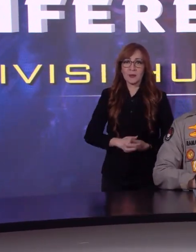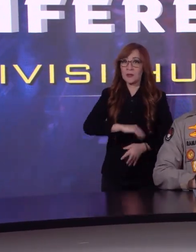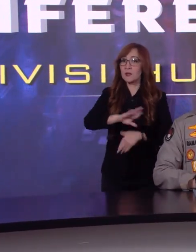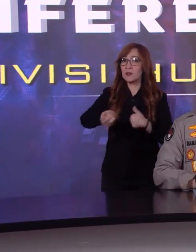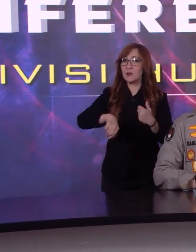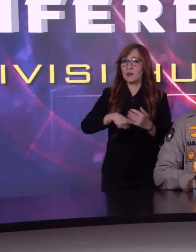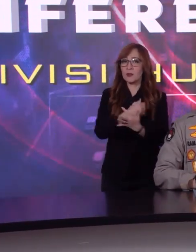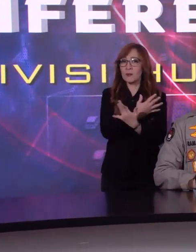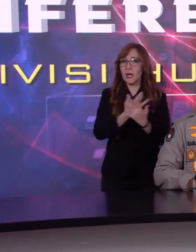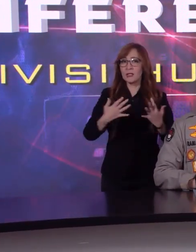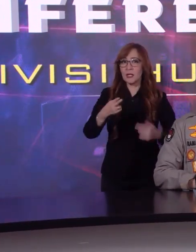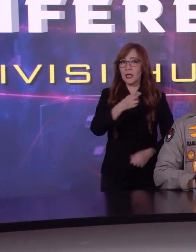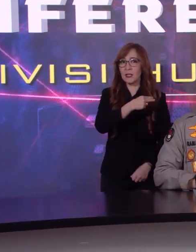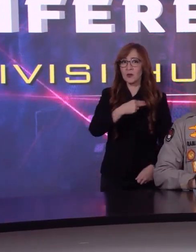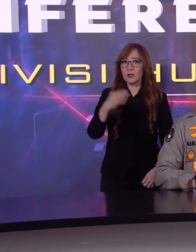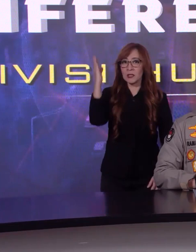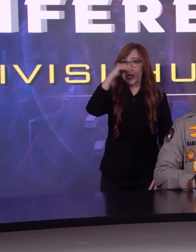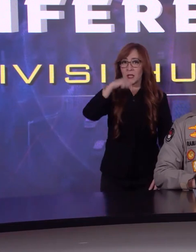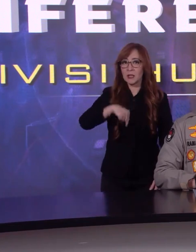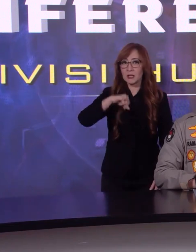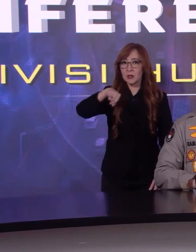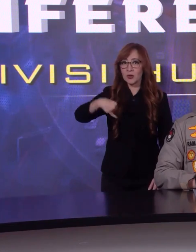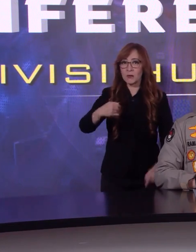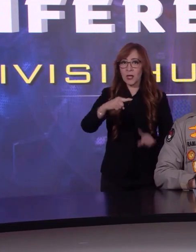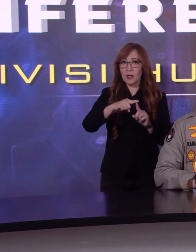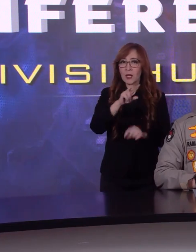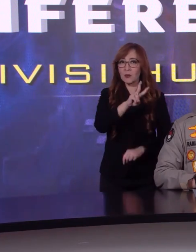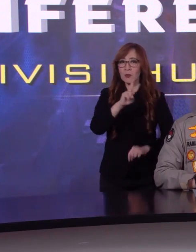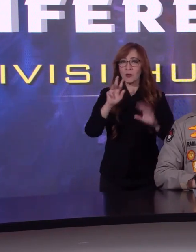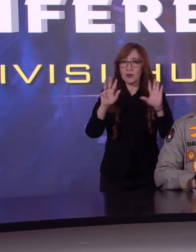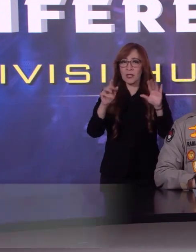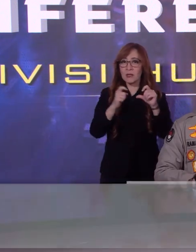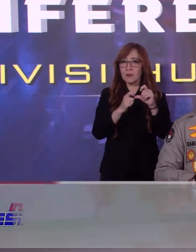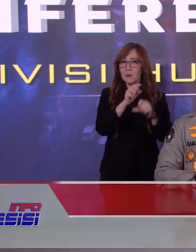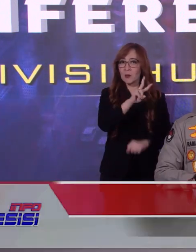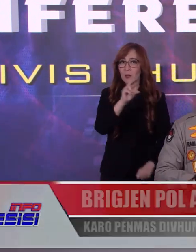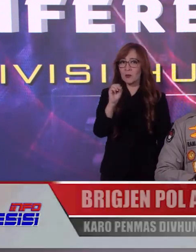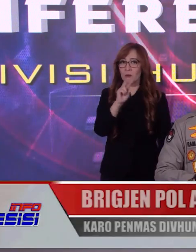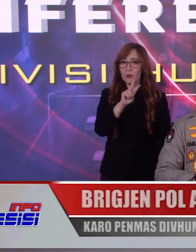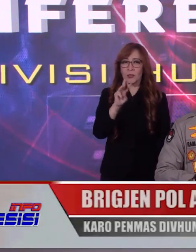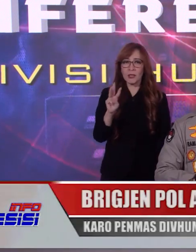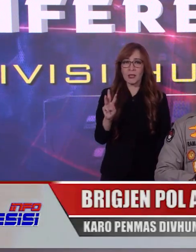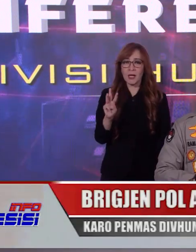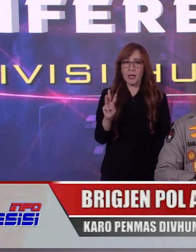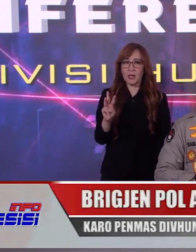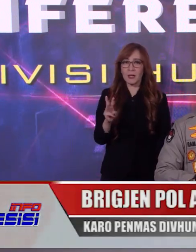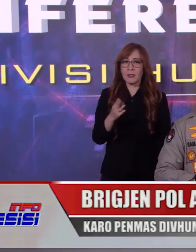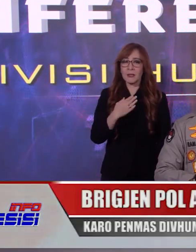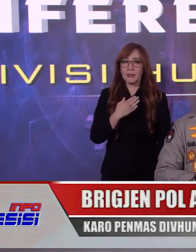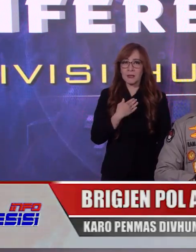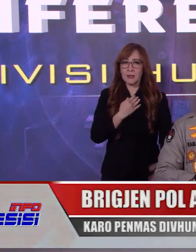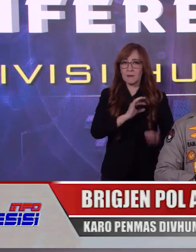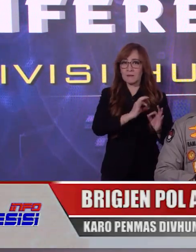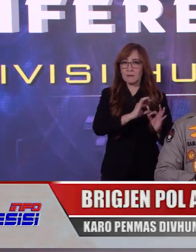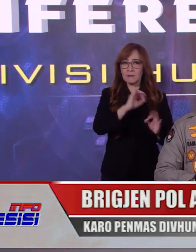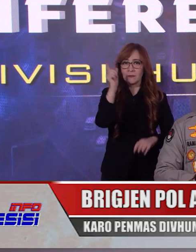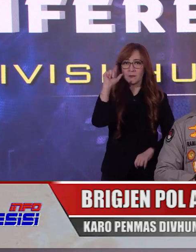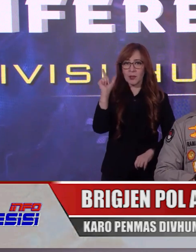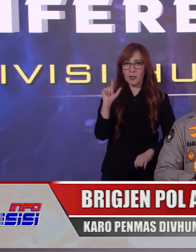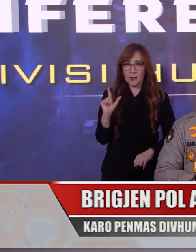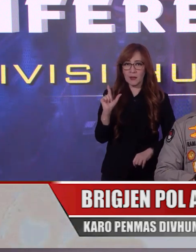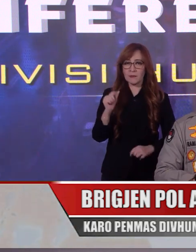kepada seluruh masyarakat Indonesia pada hari ini Jumat 29 September 2023 saya selaku karo penmas